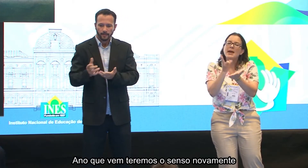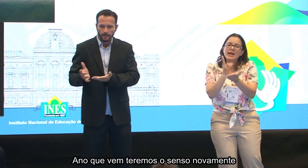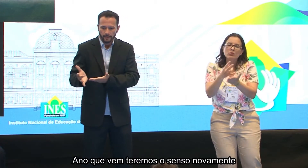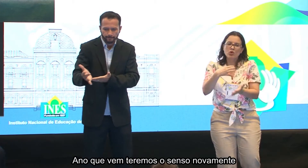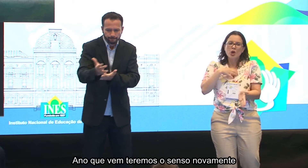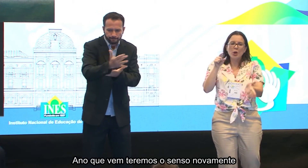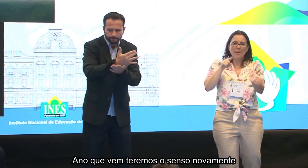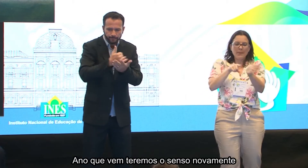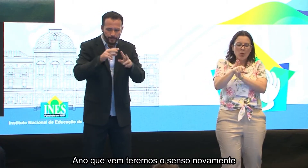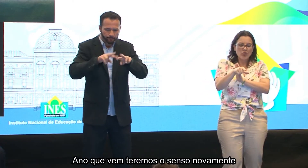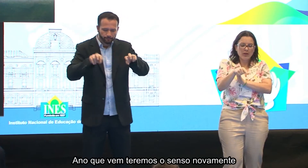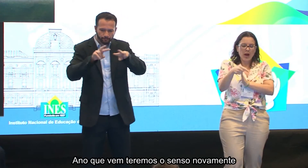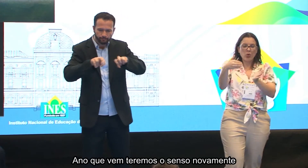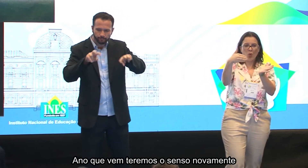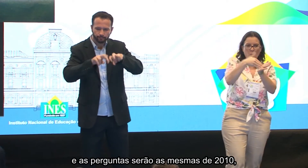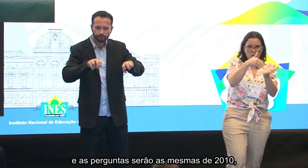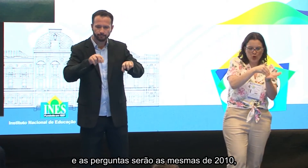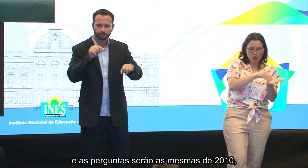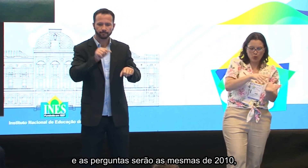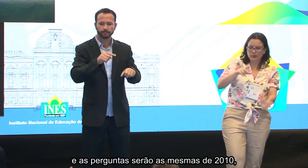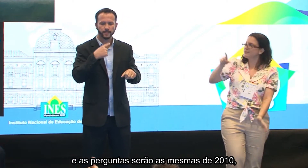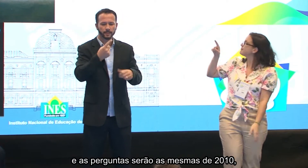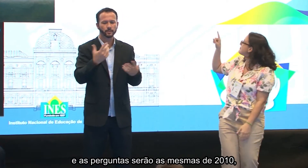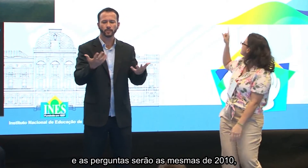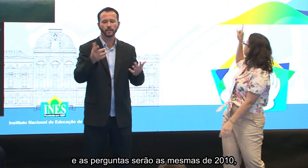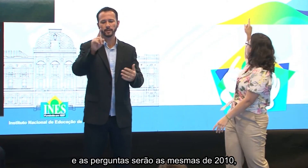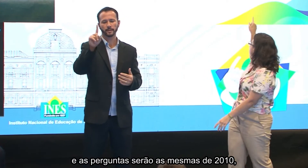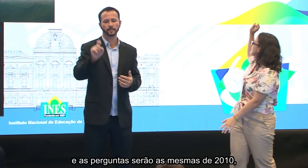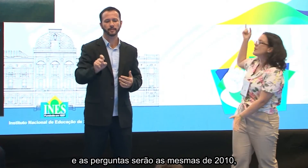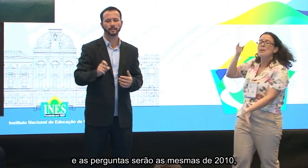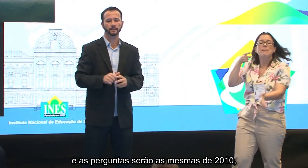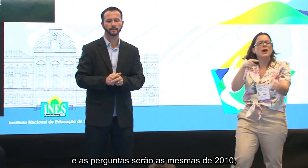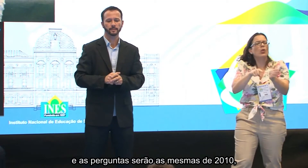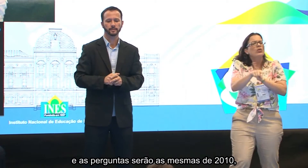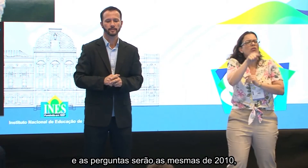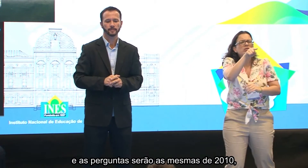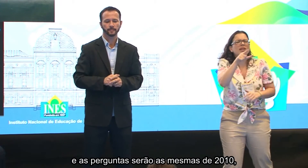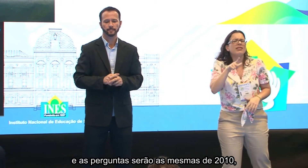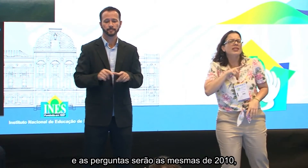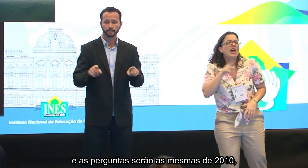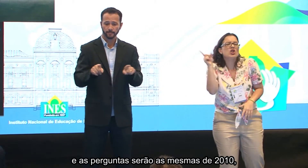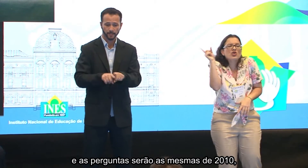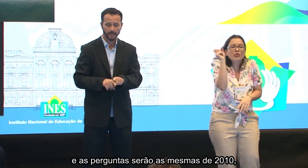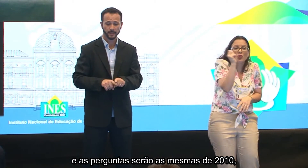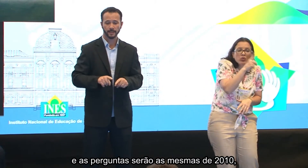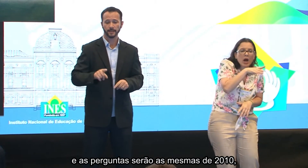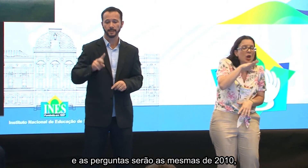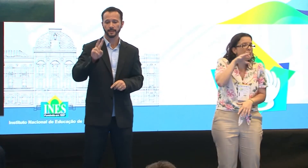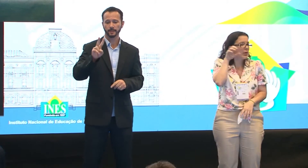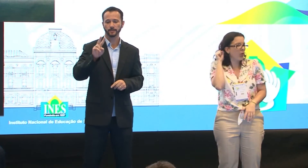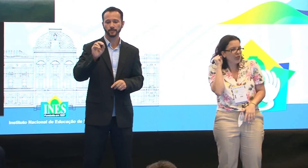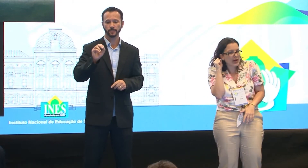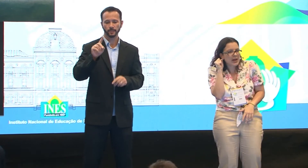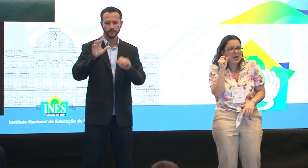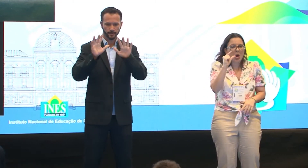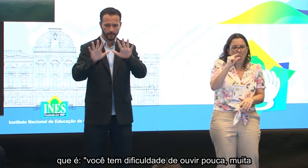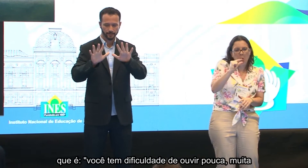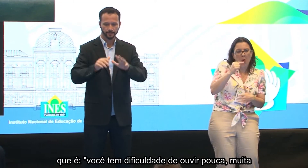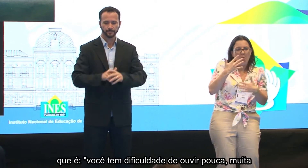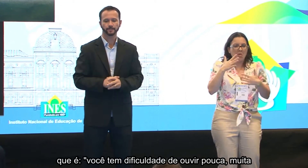censo novamente e as perguntas serão as mesmas perguntas de 2010. Que é, você